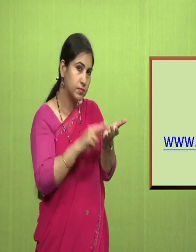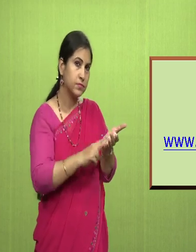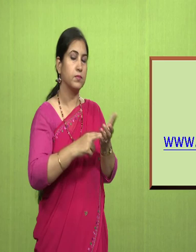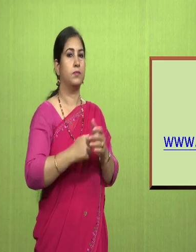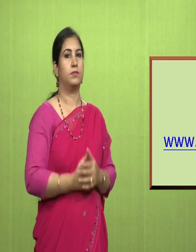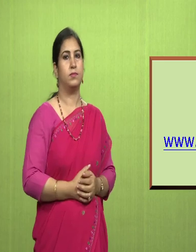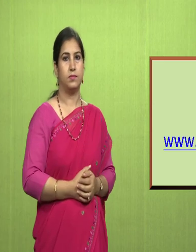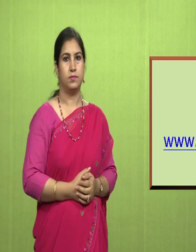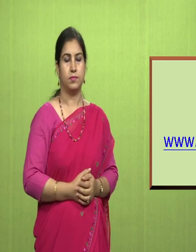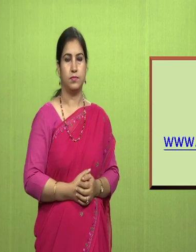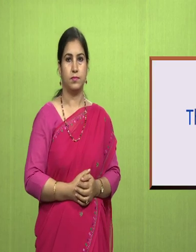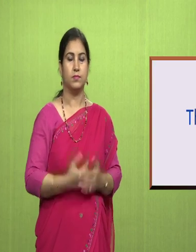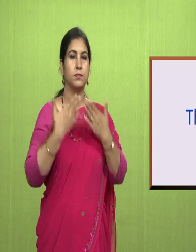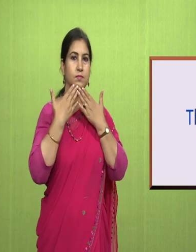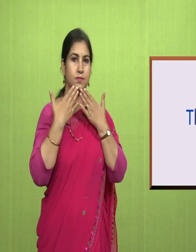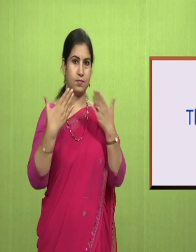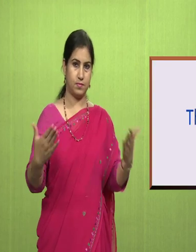www.nios.ac.in. Thank you.